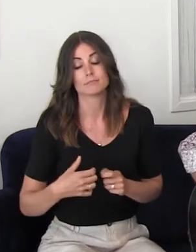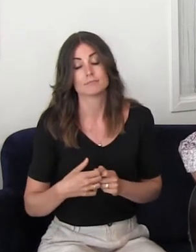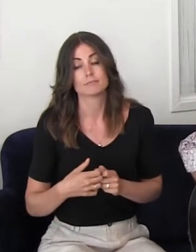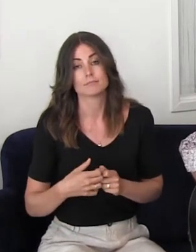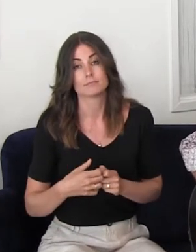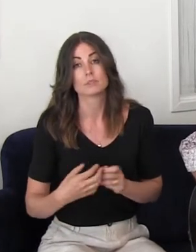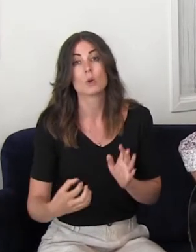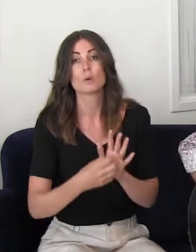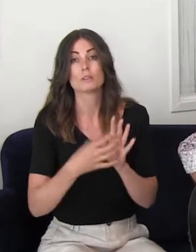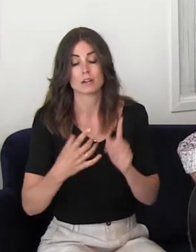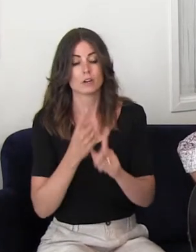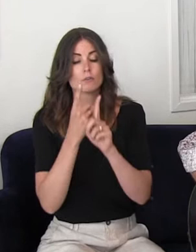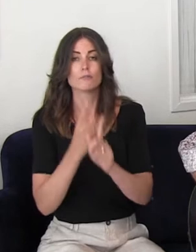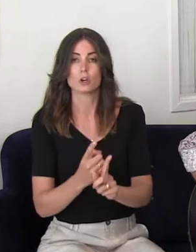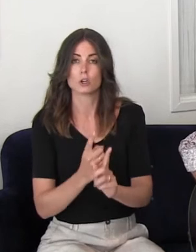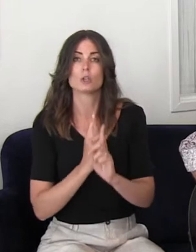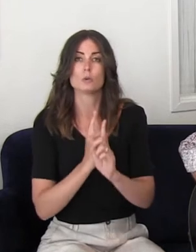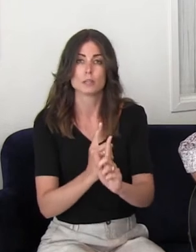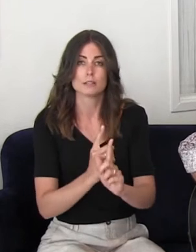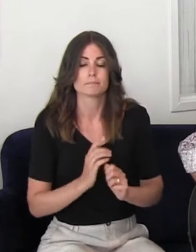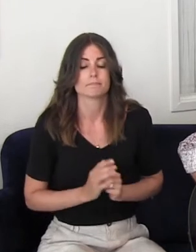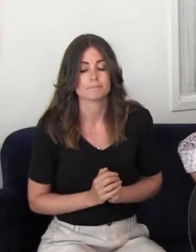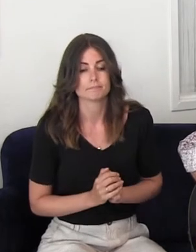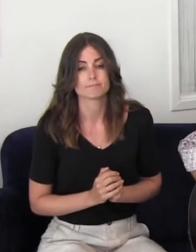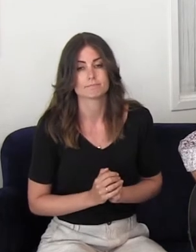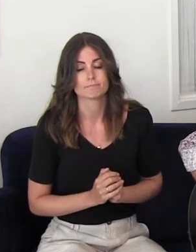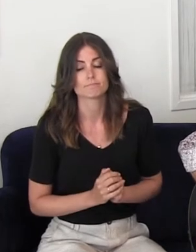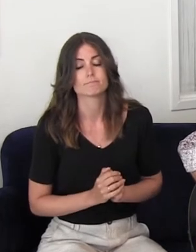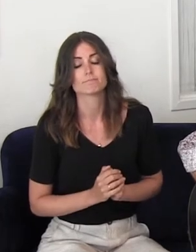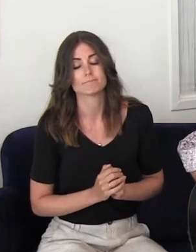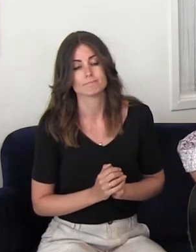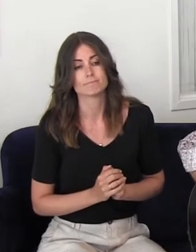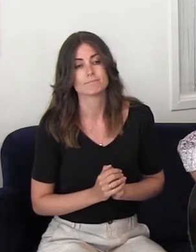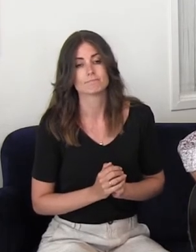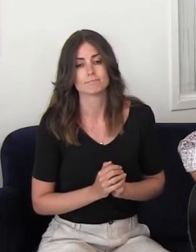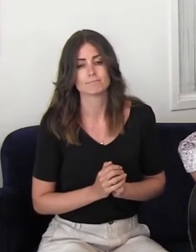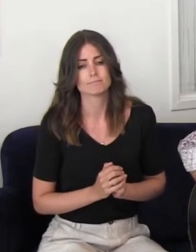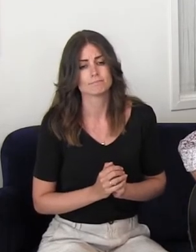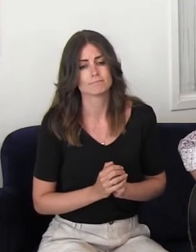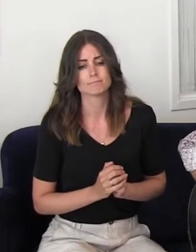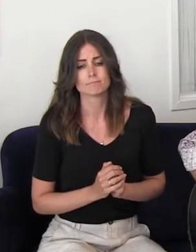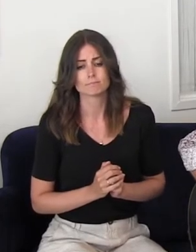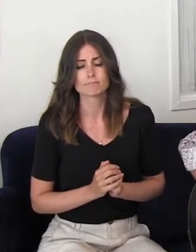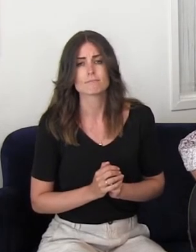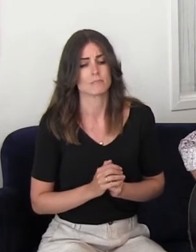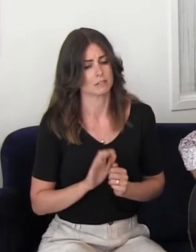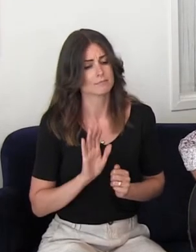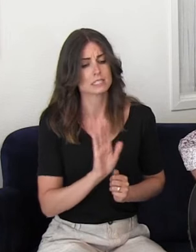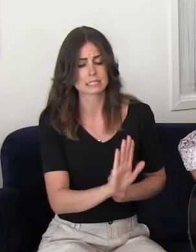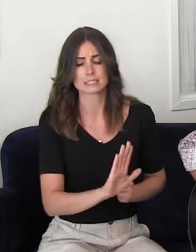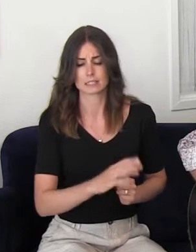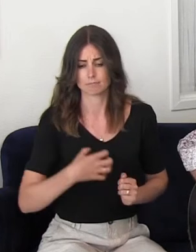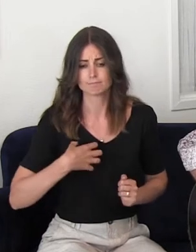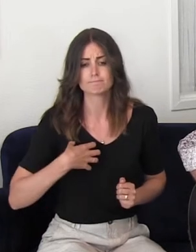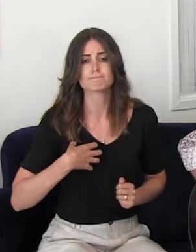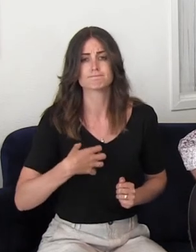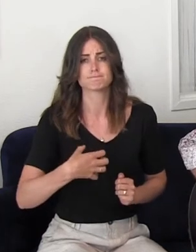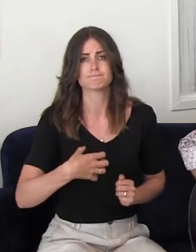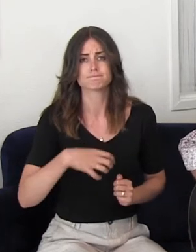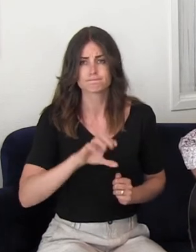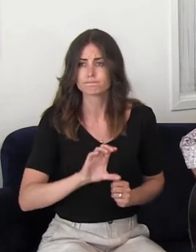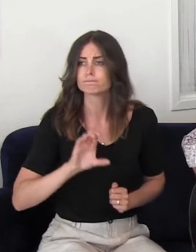stämmer väl på ett sätt med logik, men hela sin förmögenhet gav